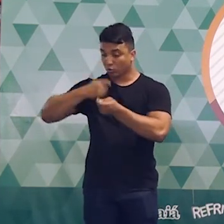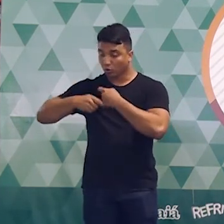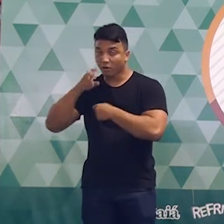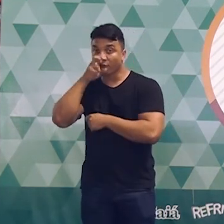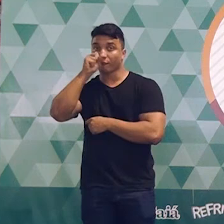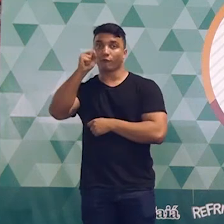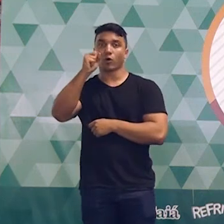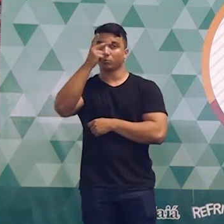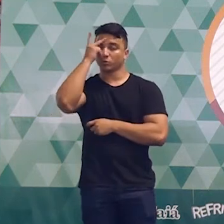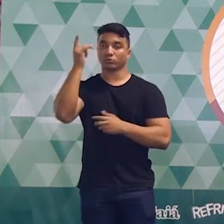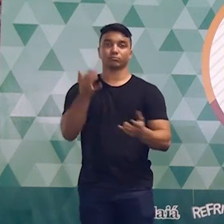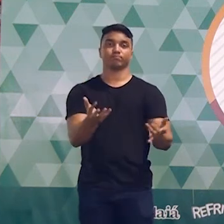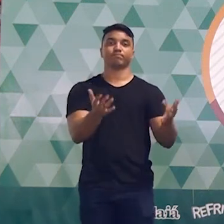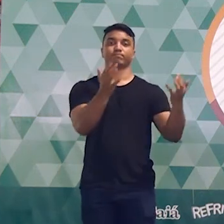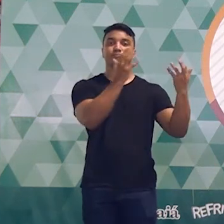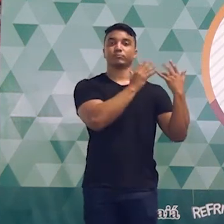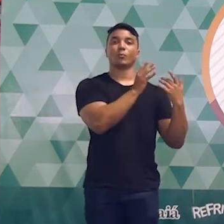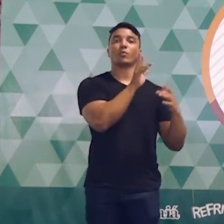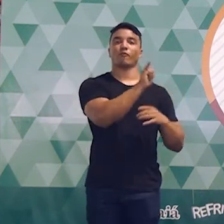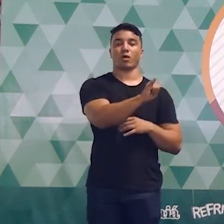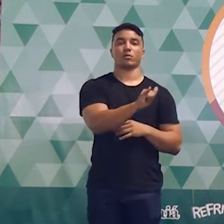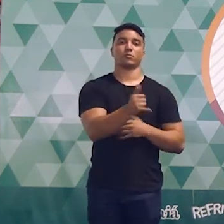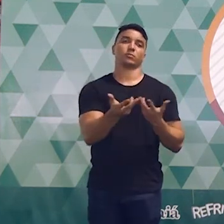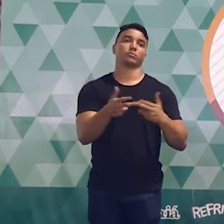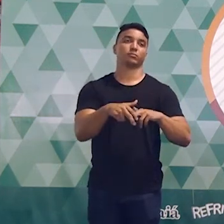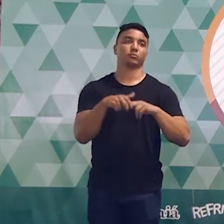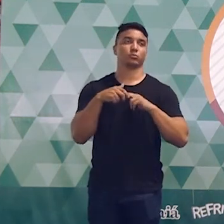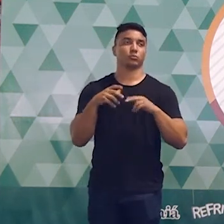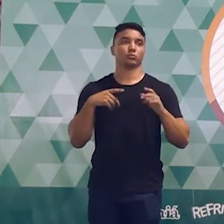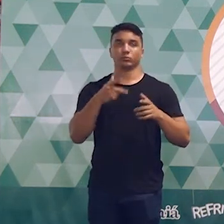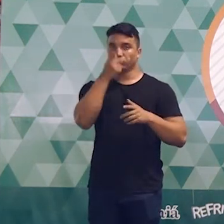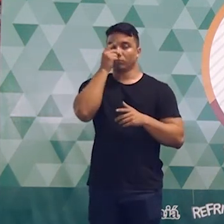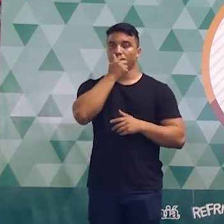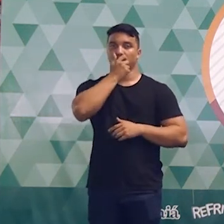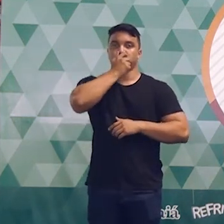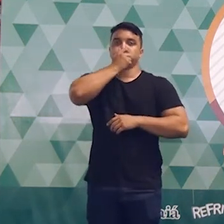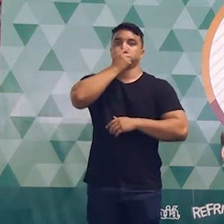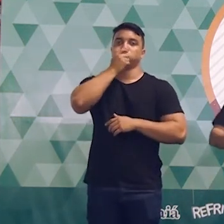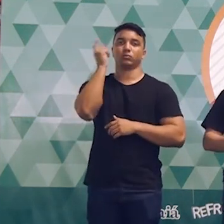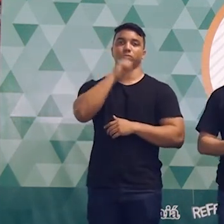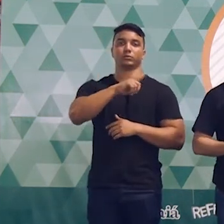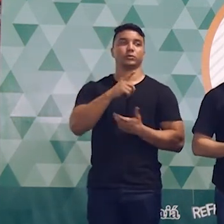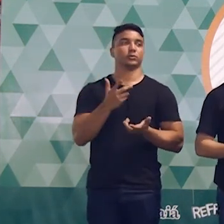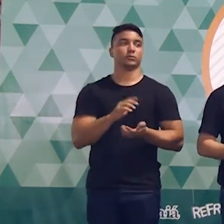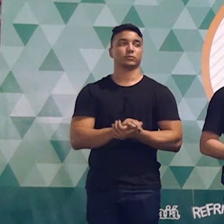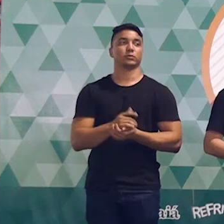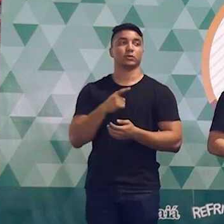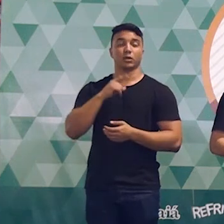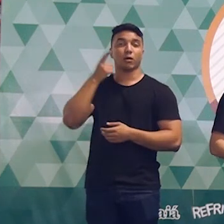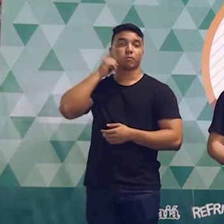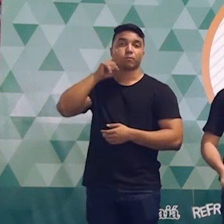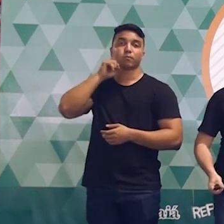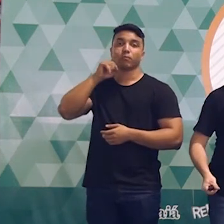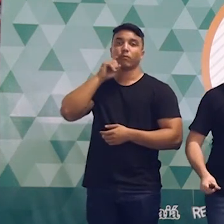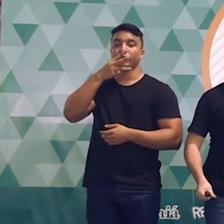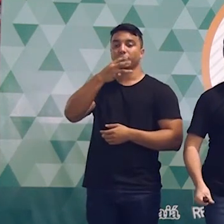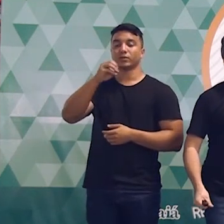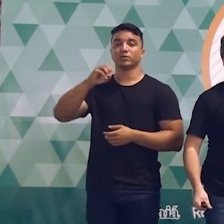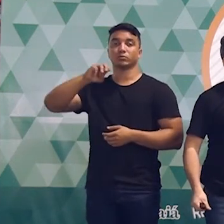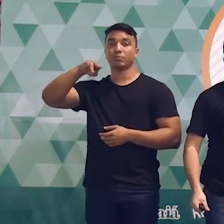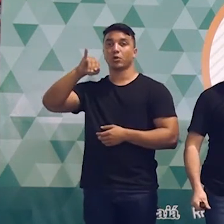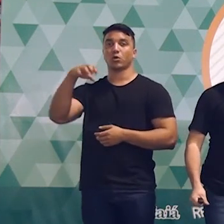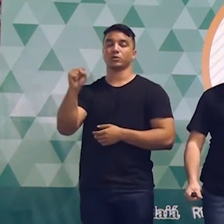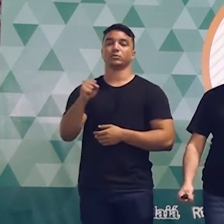forte atraem habitantes para lá. Aí a galera lota o país, né? Então você vai ter os Estados Unidos com mais de 300 milhões